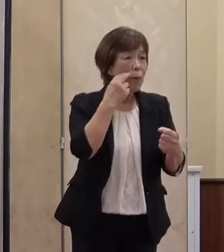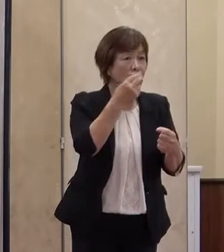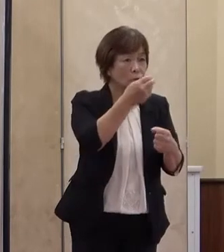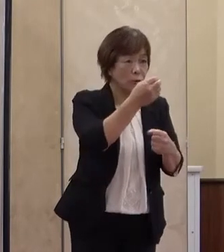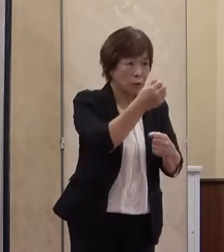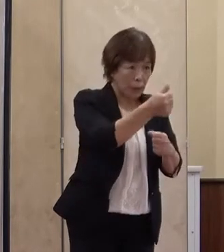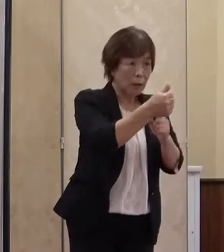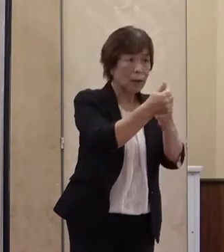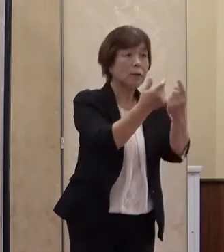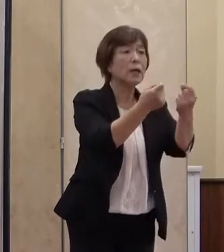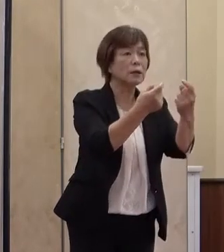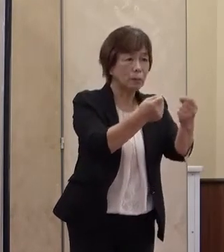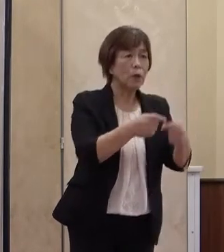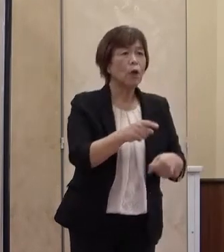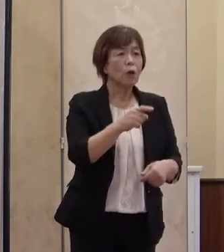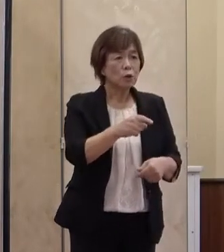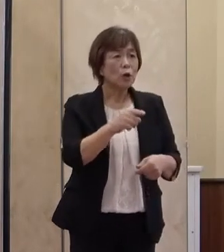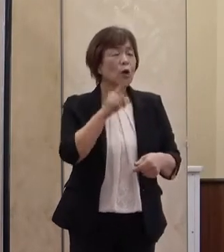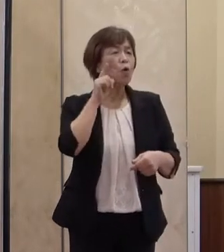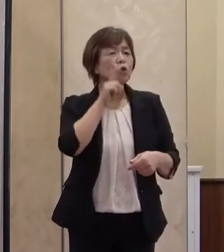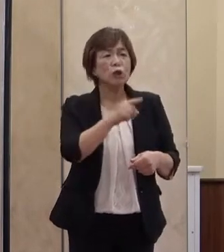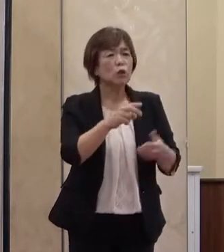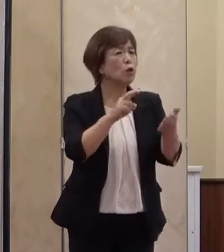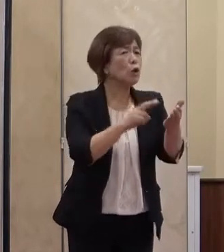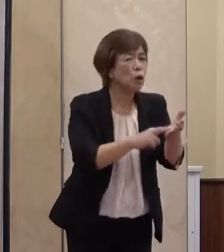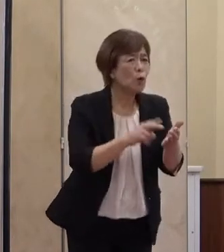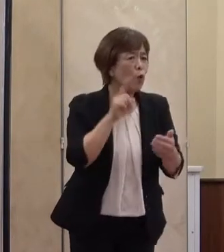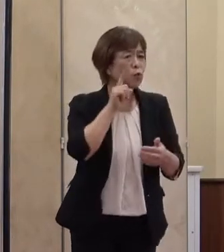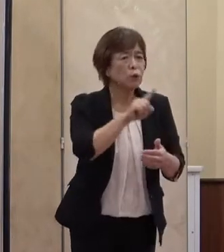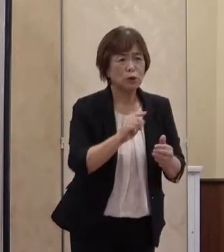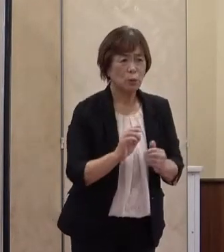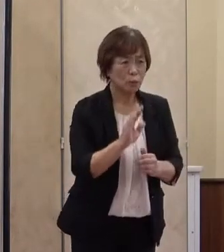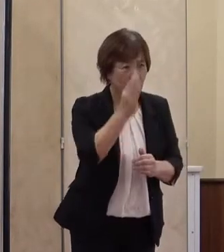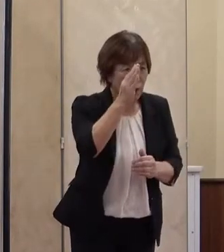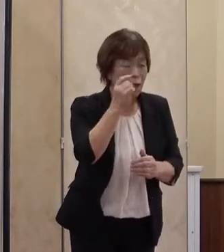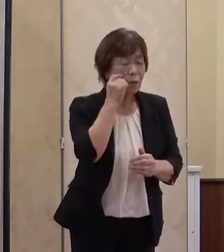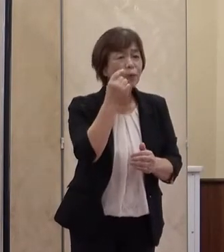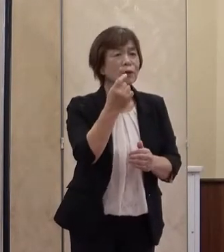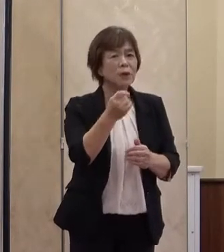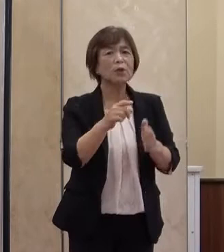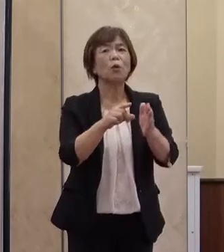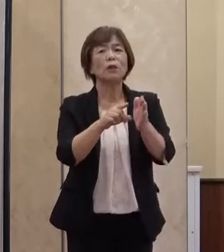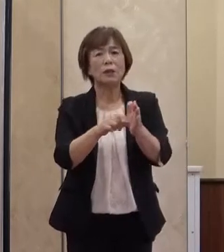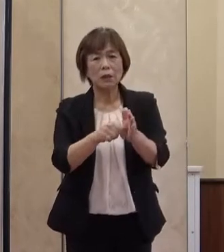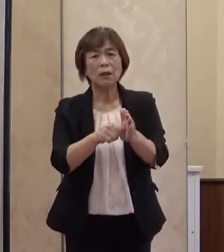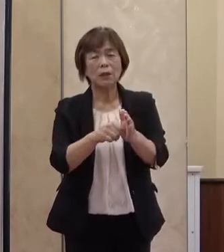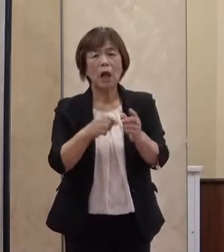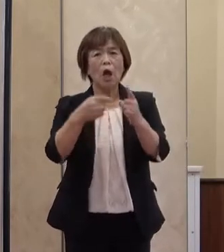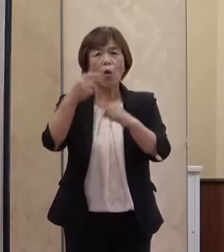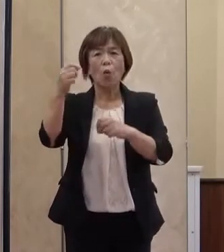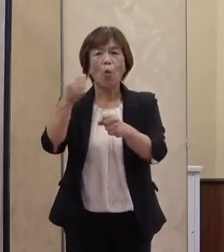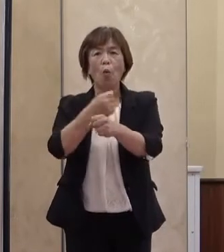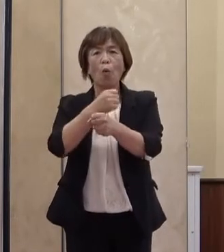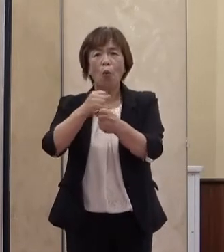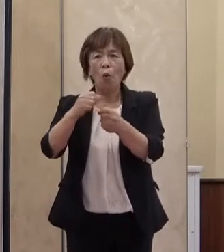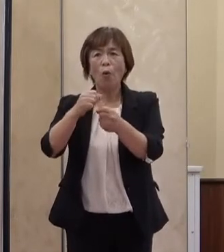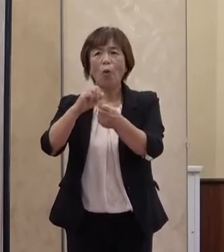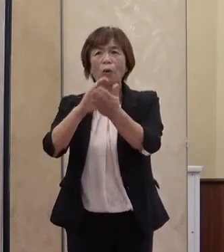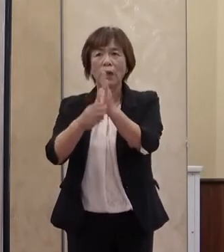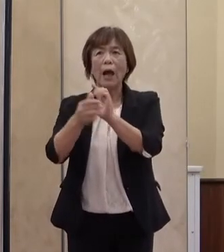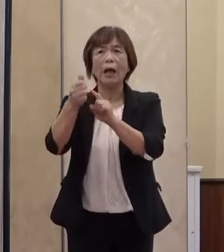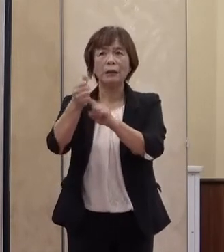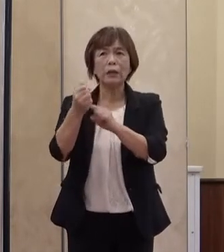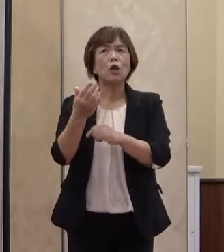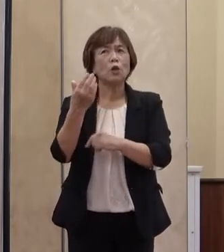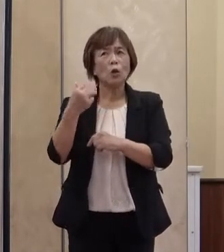なか迅速に決定もなかなかできないし、そういう中で、確か厚労大臣、当時の